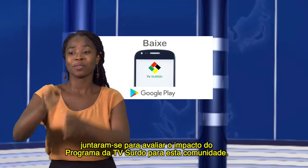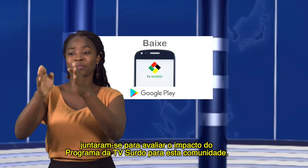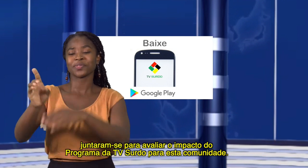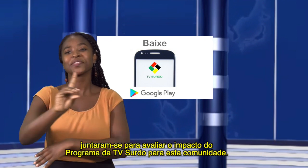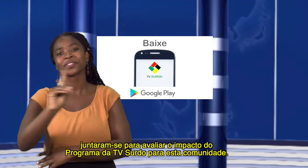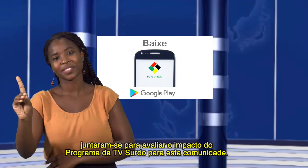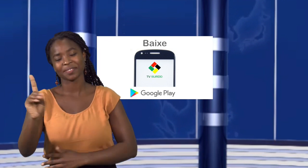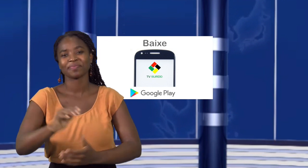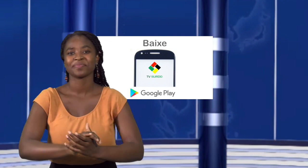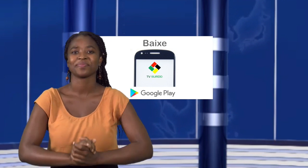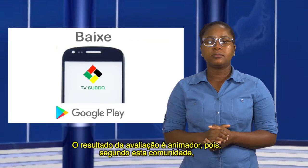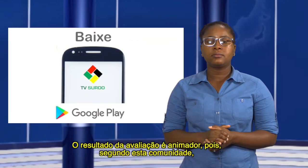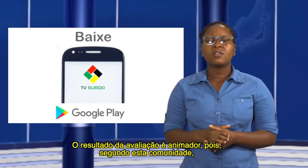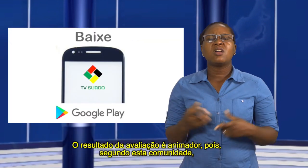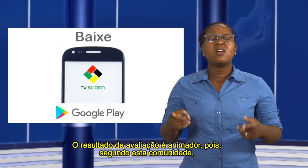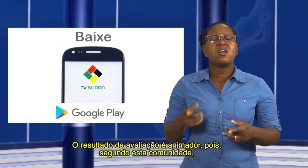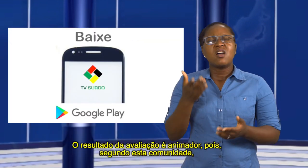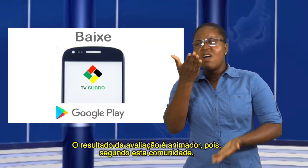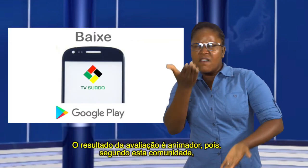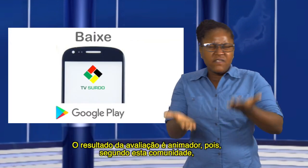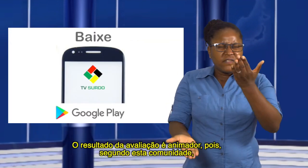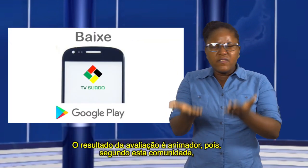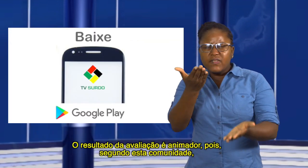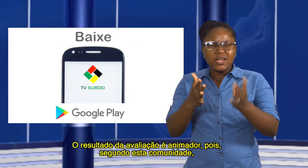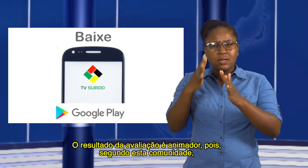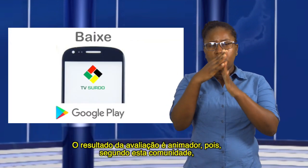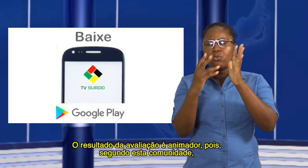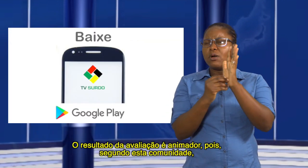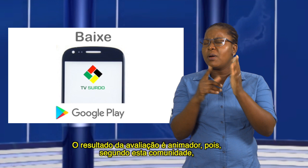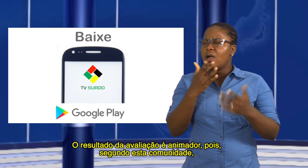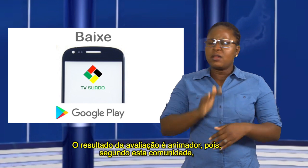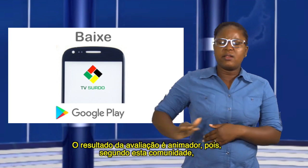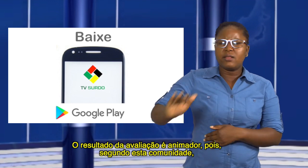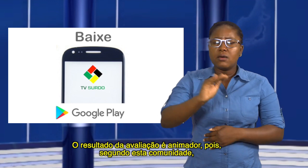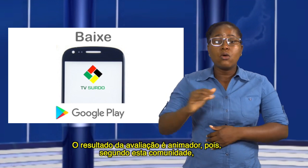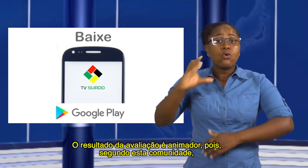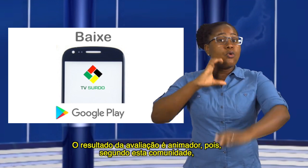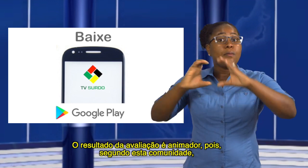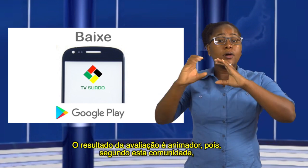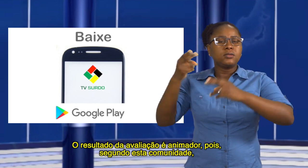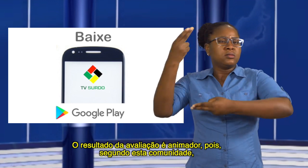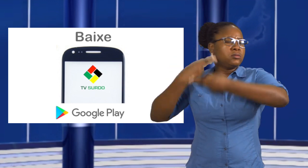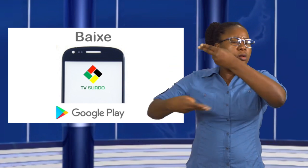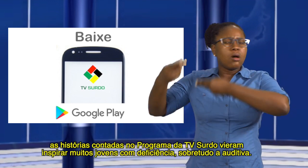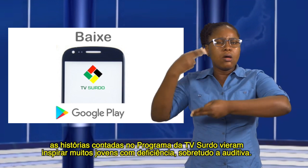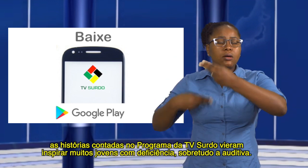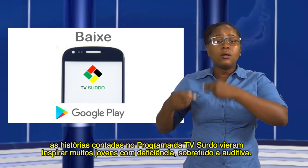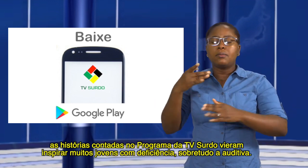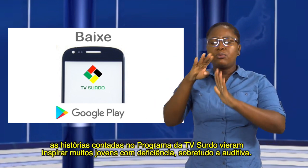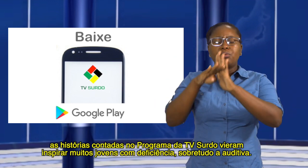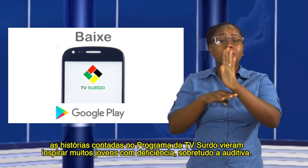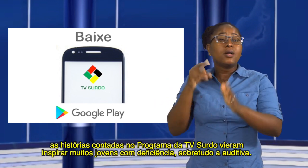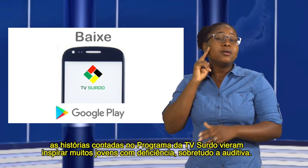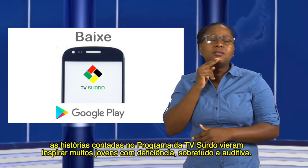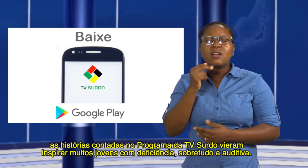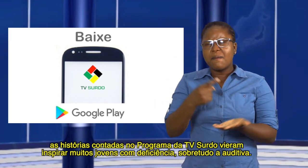esta comunidade. O resultado da avaliação é animador, pois, segundo conta esta comunidade, as histórias